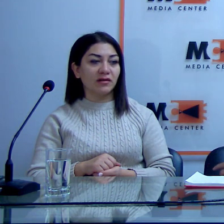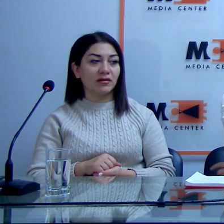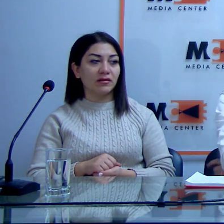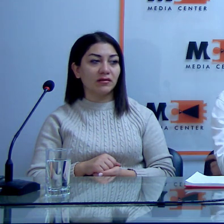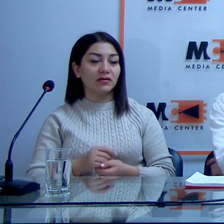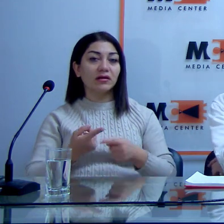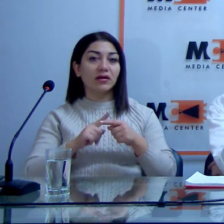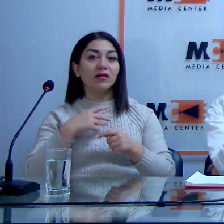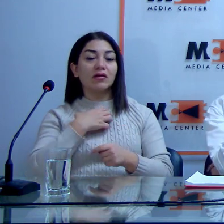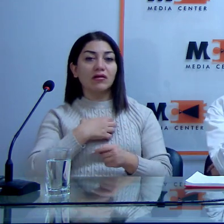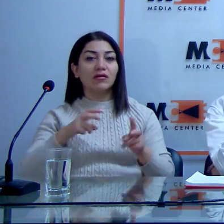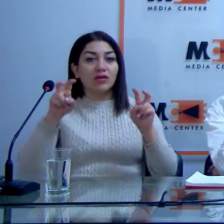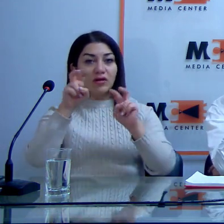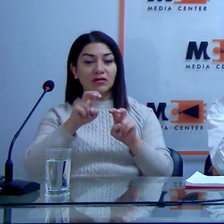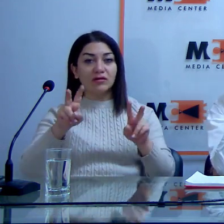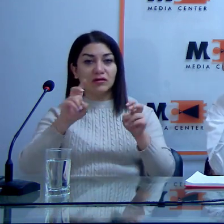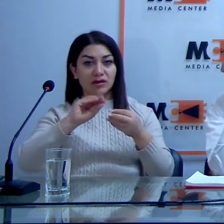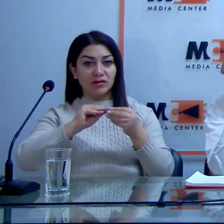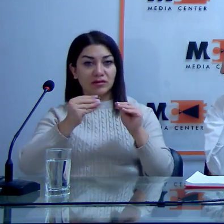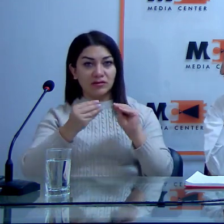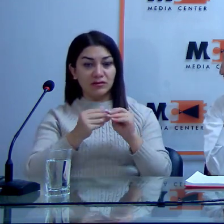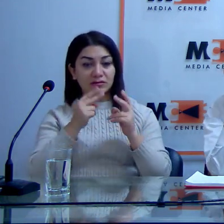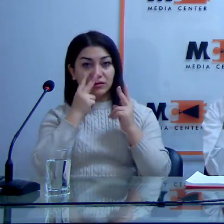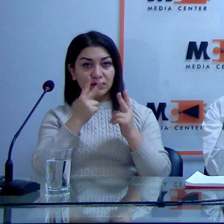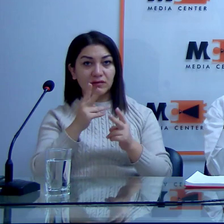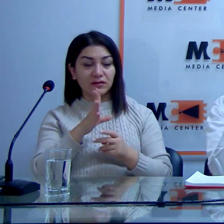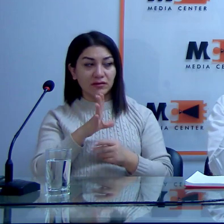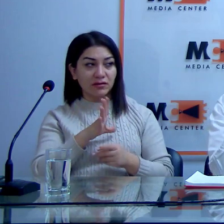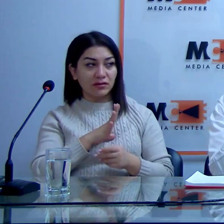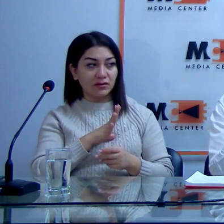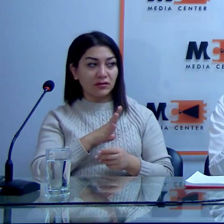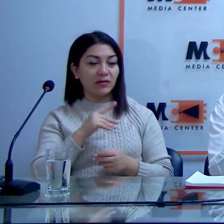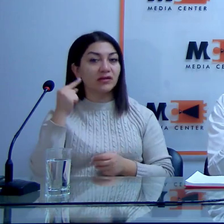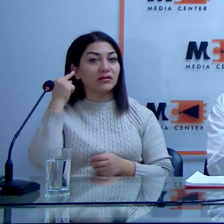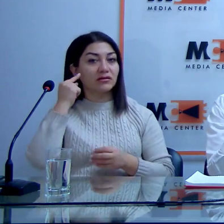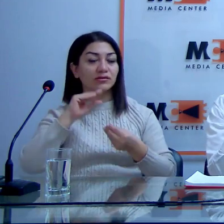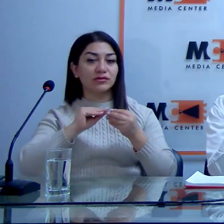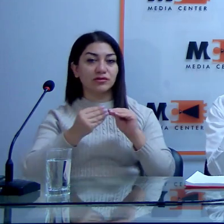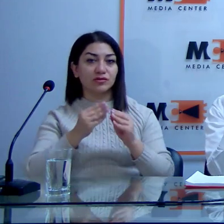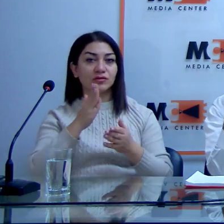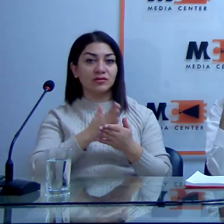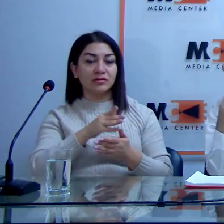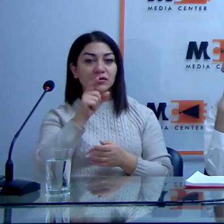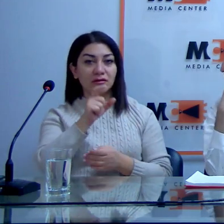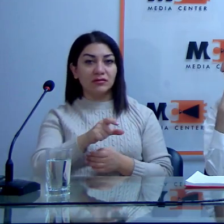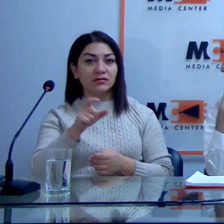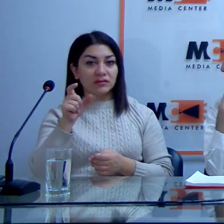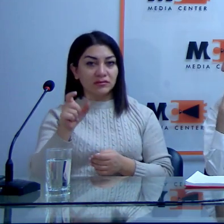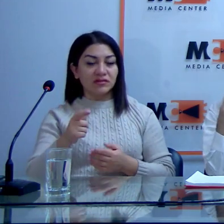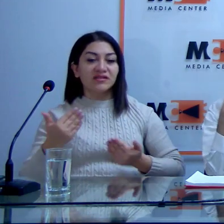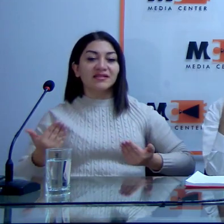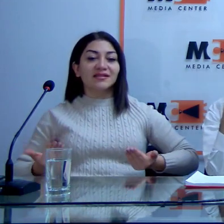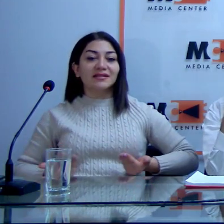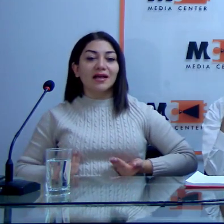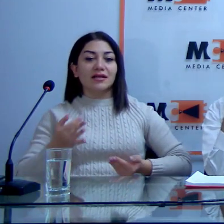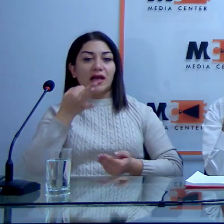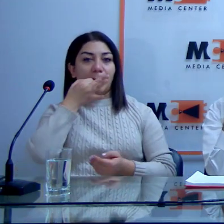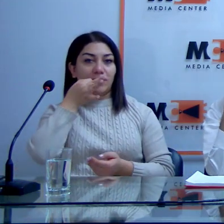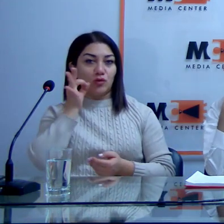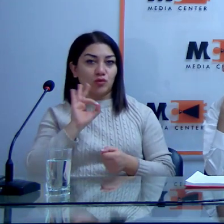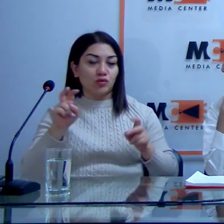Որպես կարևոր հետազոտական խնդիր մենք դիտարկել ենք նաեւ լսողության խնդիրներ ունեցող անձանց կյանքի